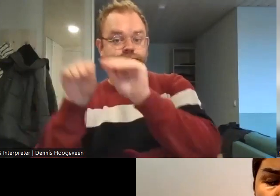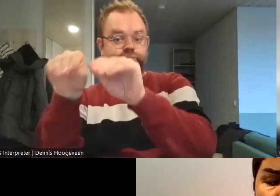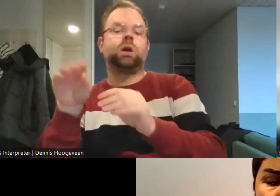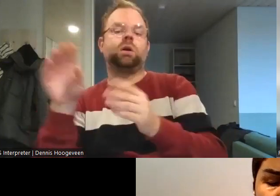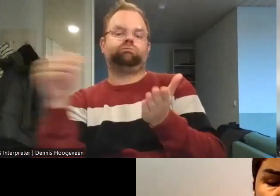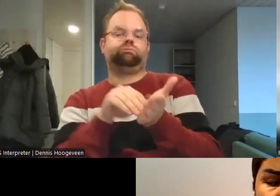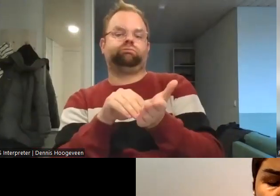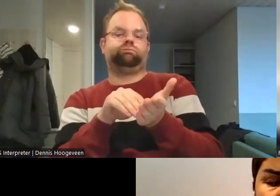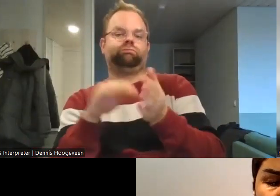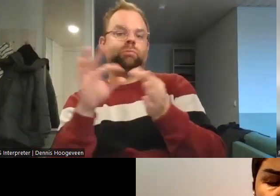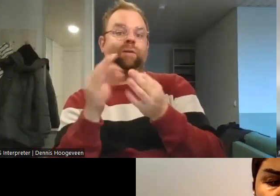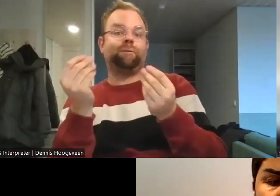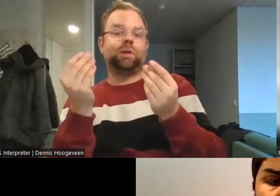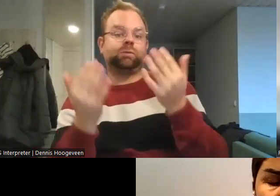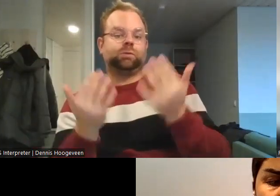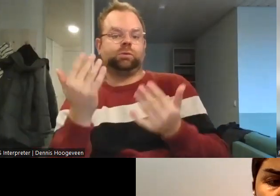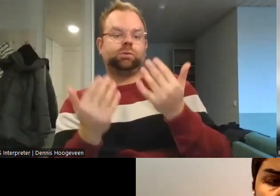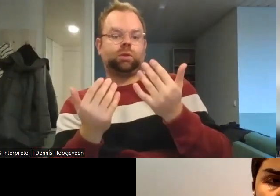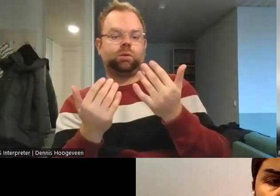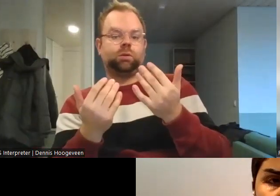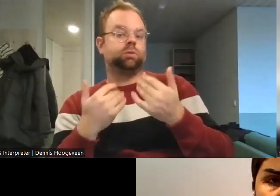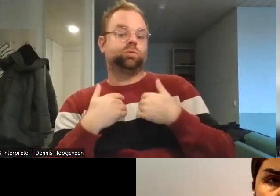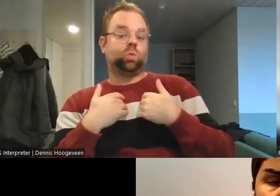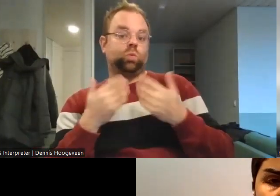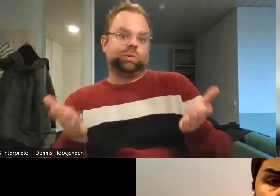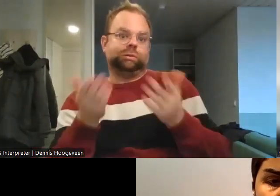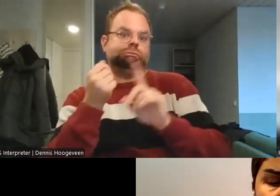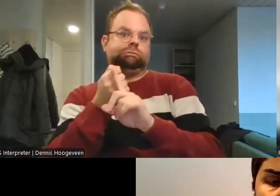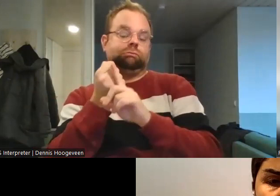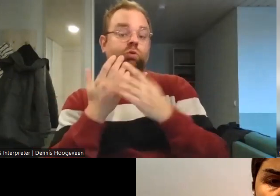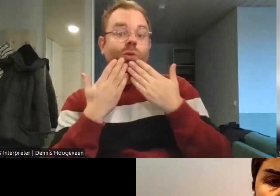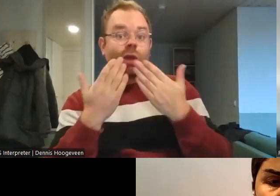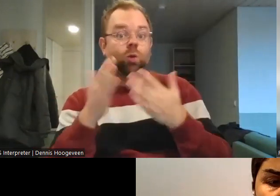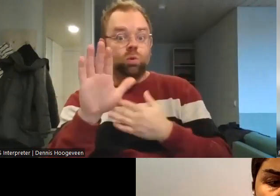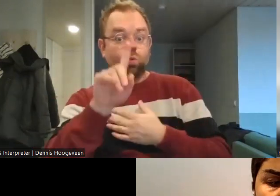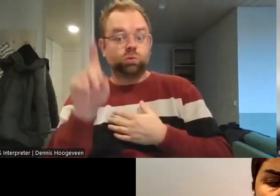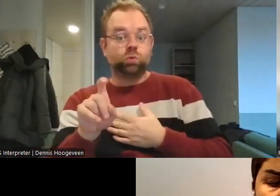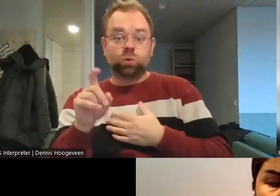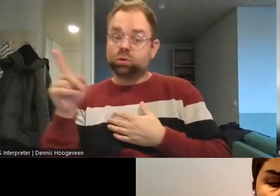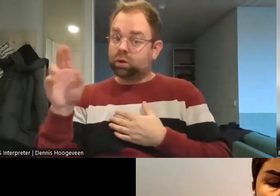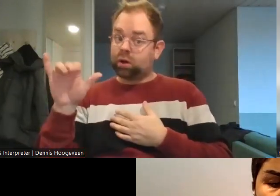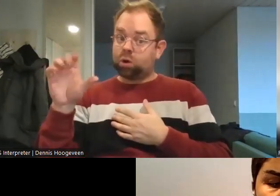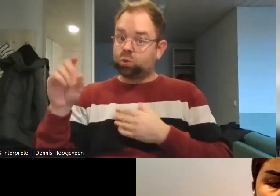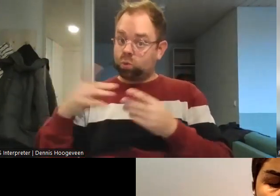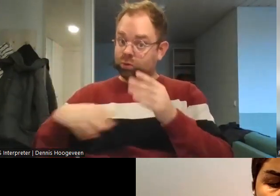Merci, Elam. C'est Ricardo. Je voudrais savoir si